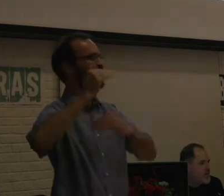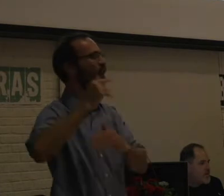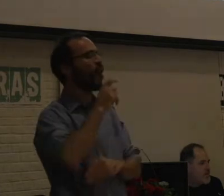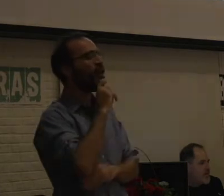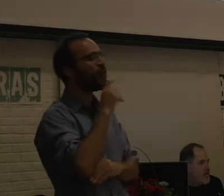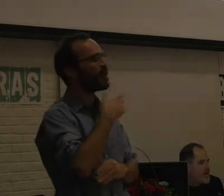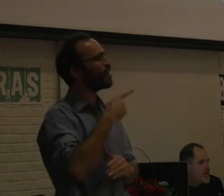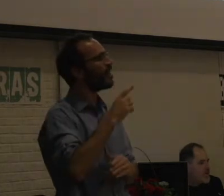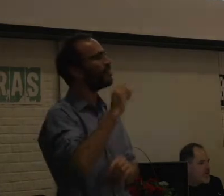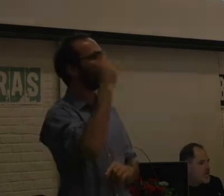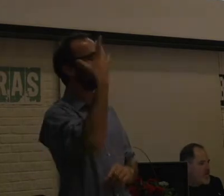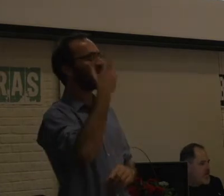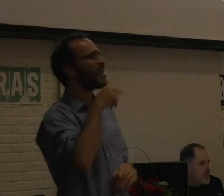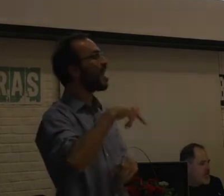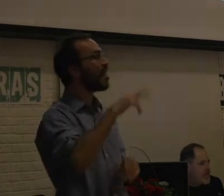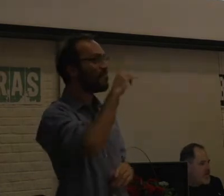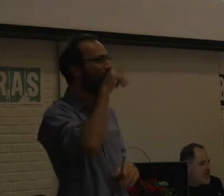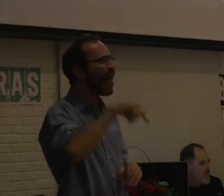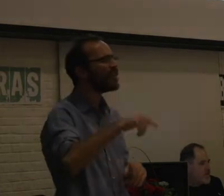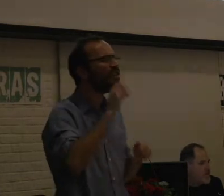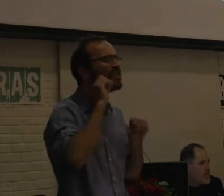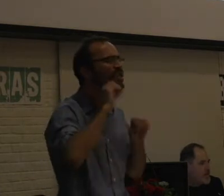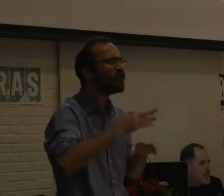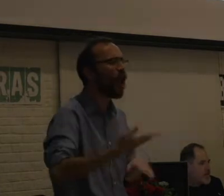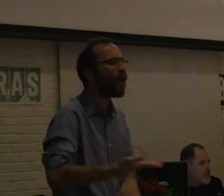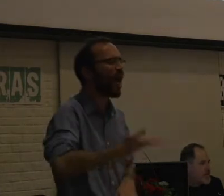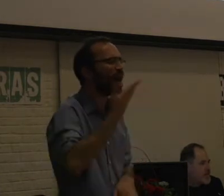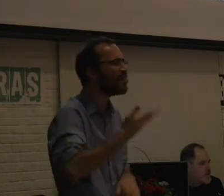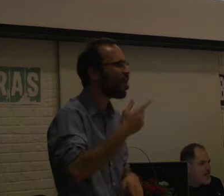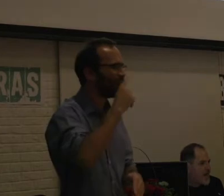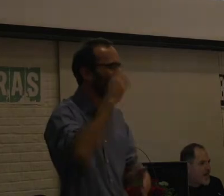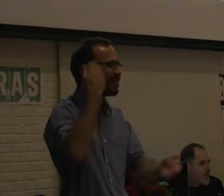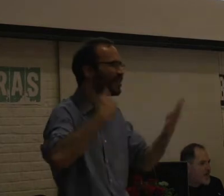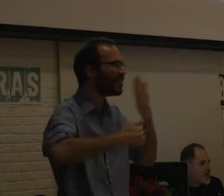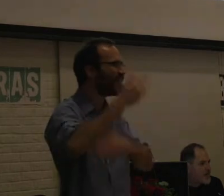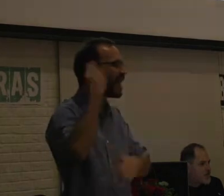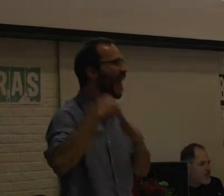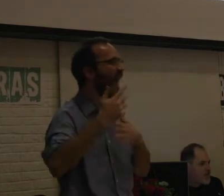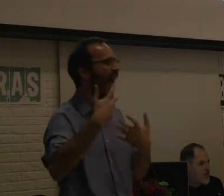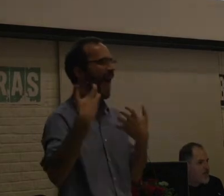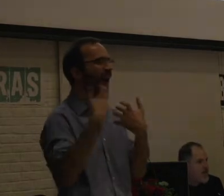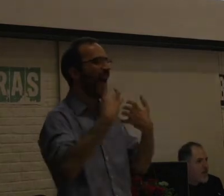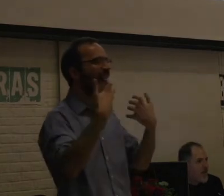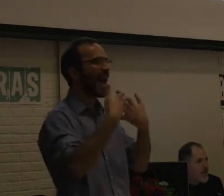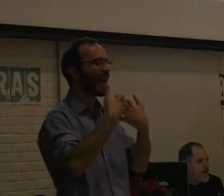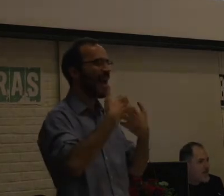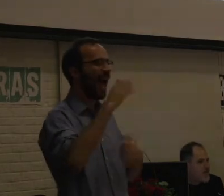mítico de la ciudad de Madrid, que nos remontaría nada más y nada menos que a la Guerra de Troya. En la Guerra de